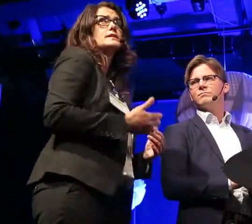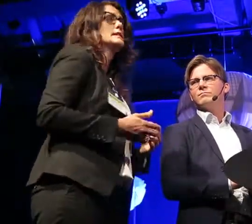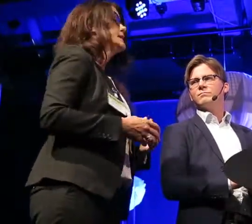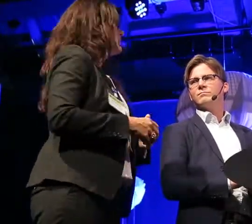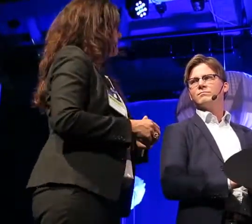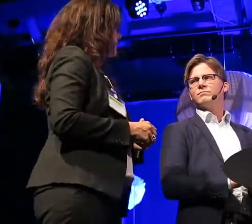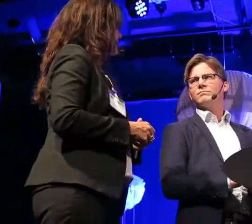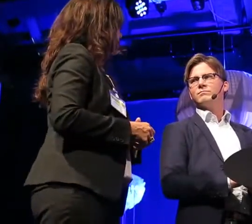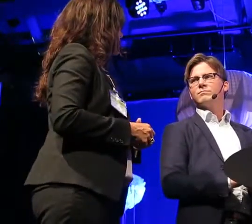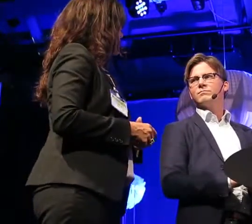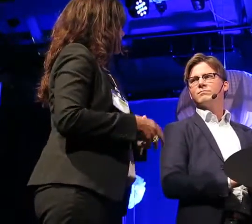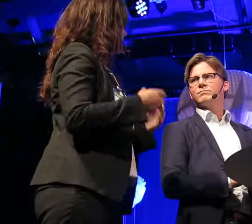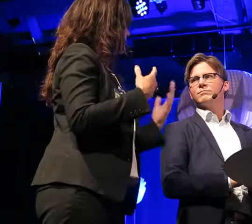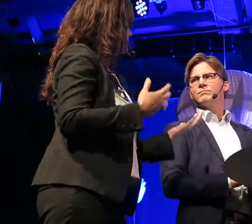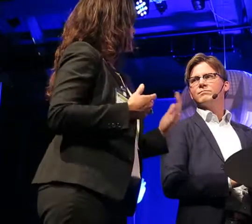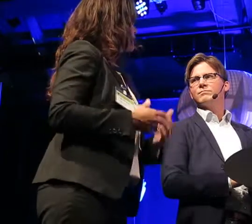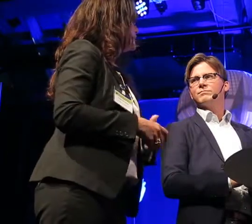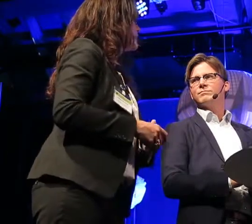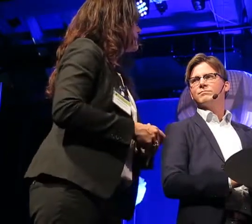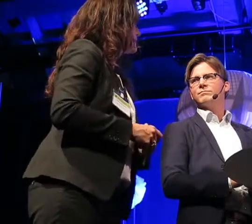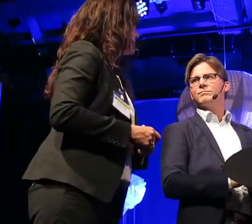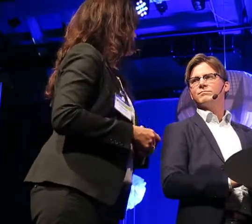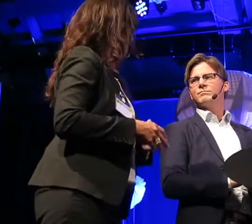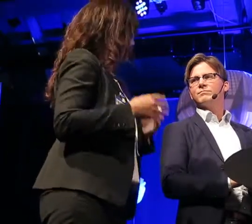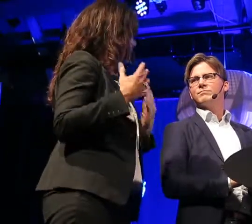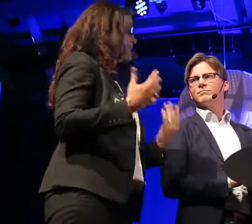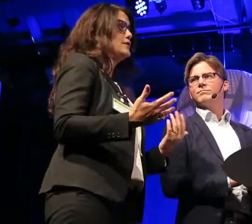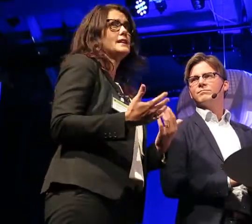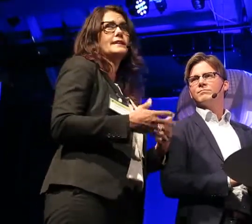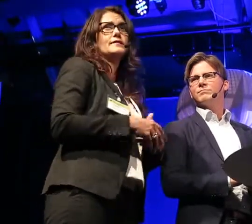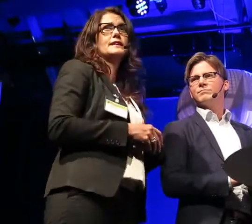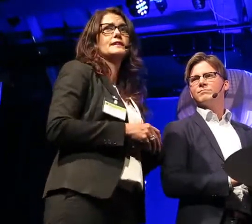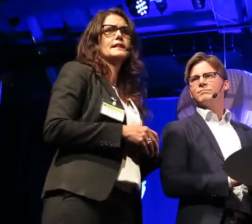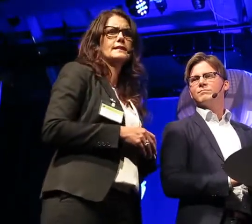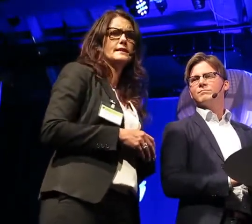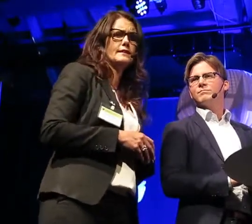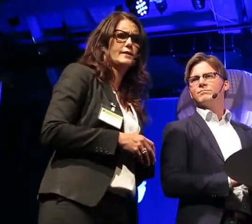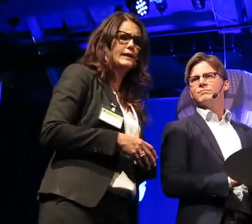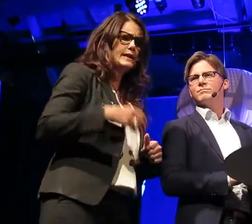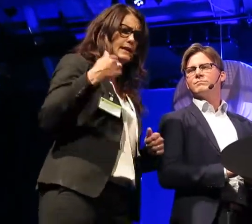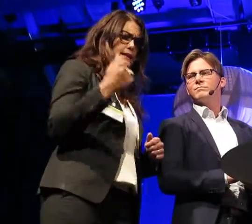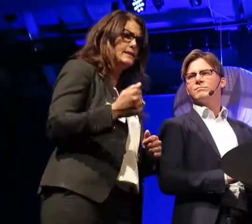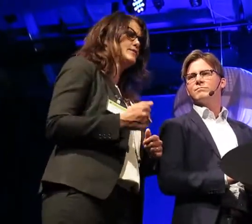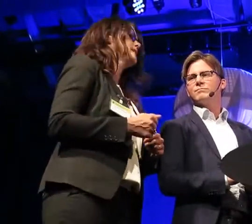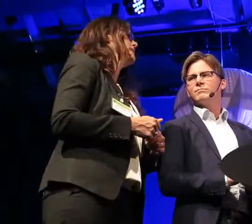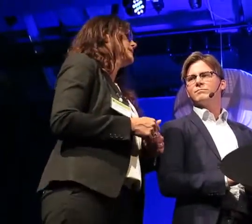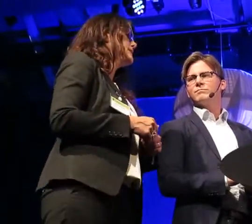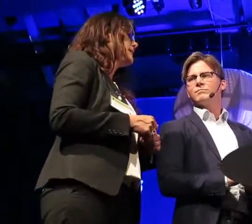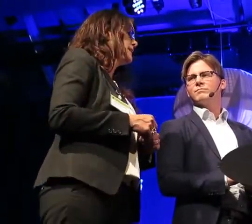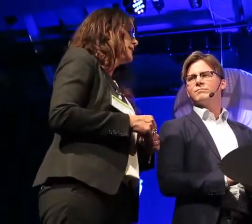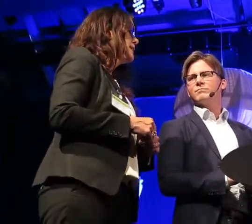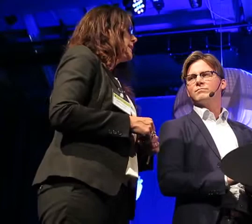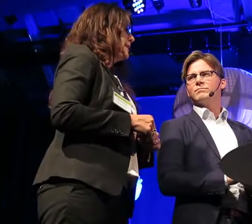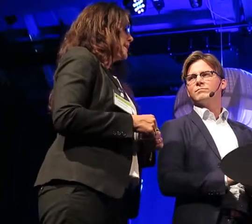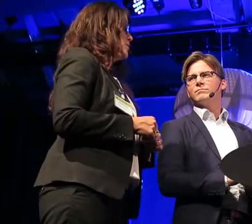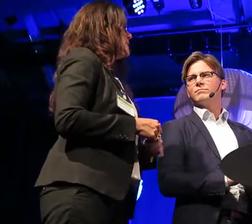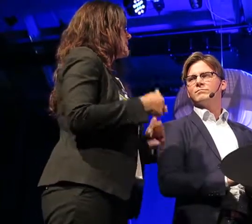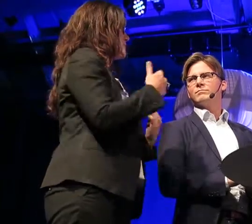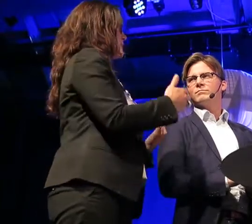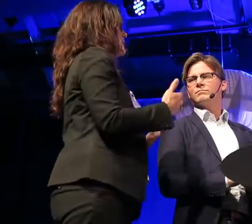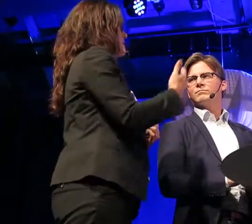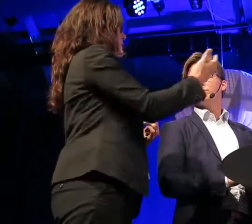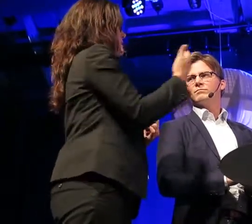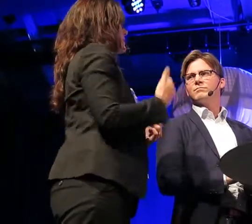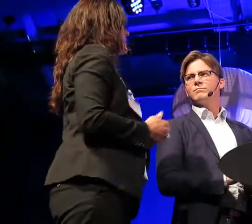hela än, så att det var lite bra för att vi köper energiskattehöjningen i alla fall. Det är väldigt glädjande, för det är ett viktigt steg.